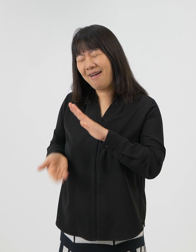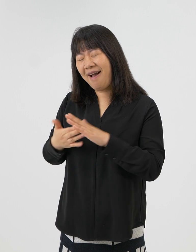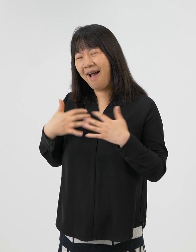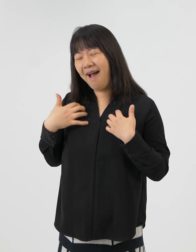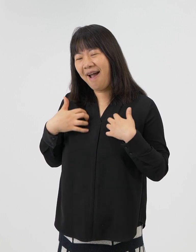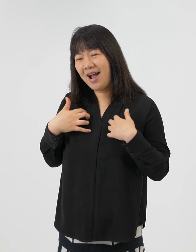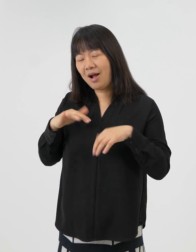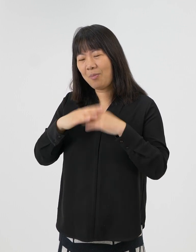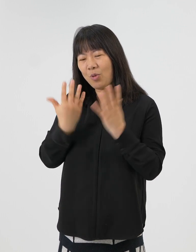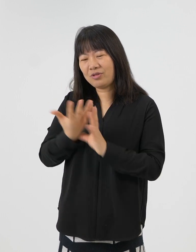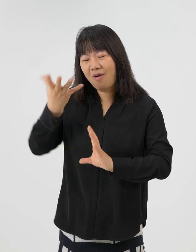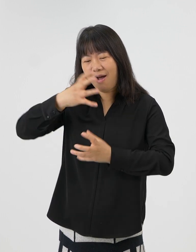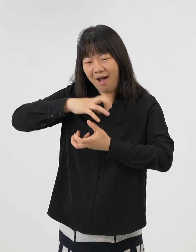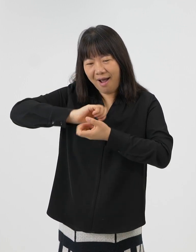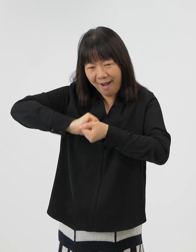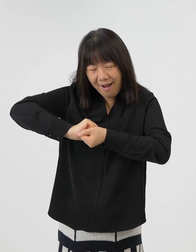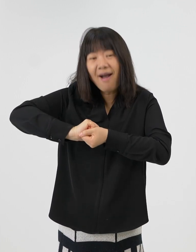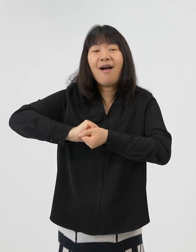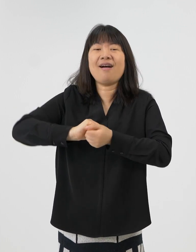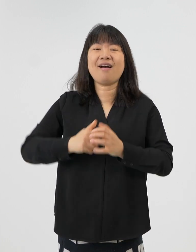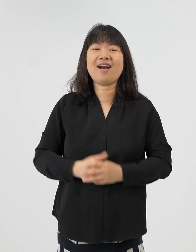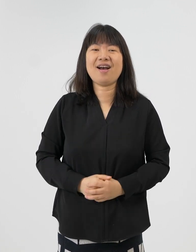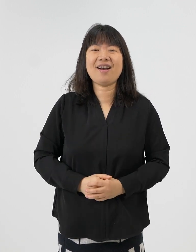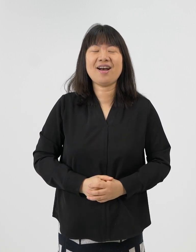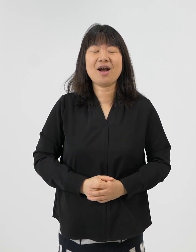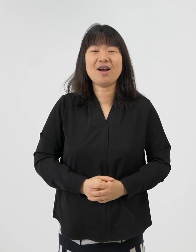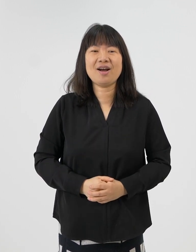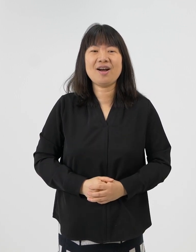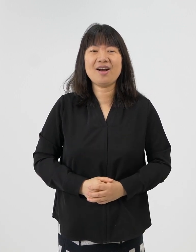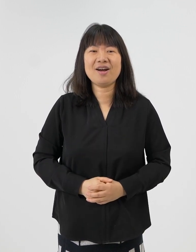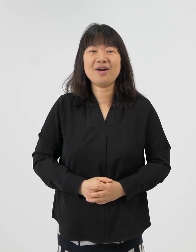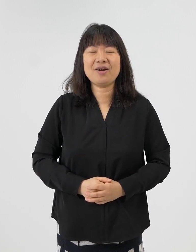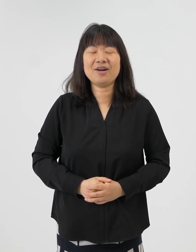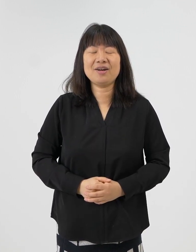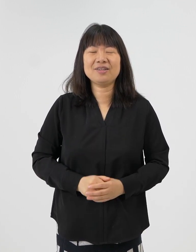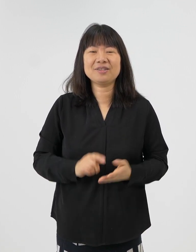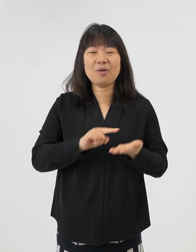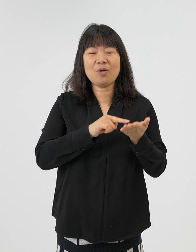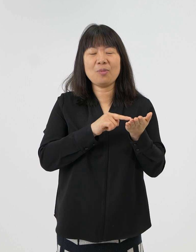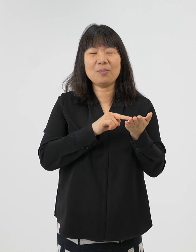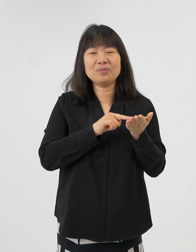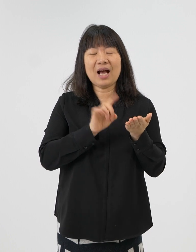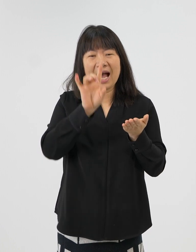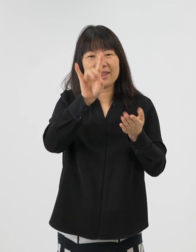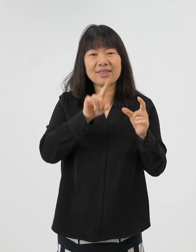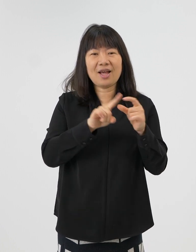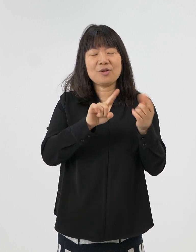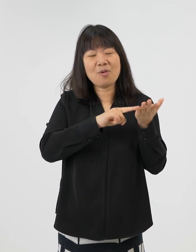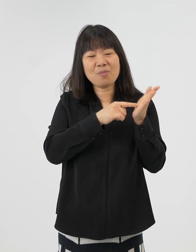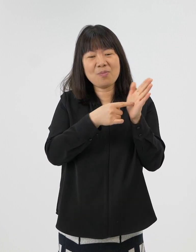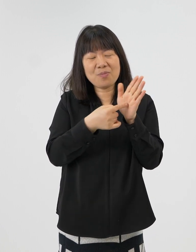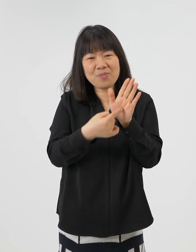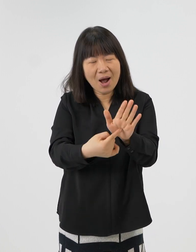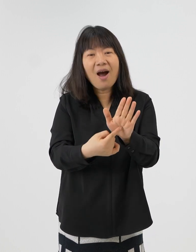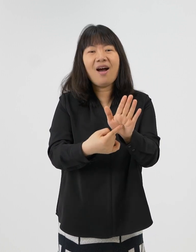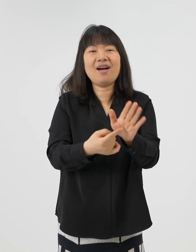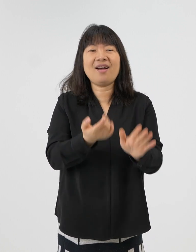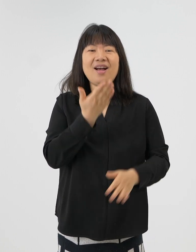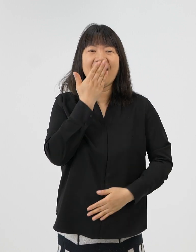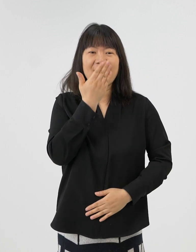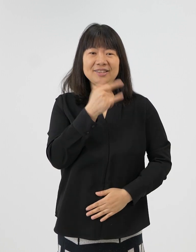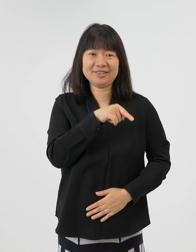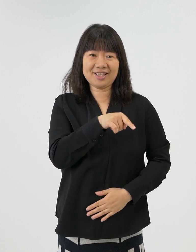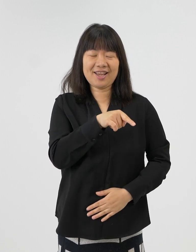녹아져서 정제된 한 언어로 터뜨리는 것이 시 아니에요. 그러니까 마침내 위대한